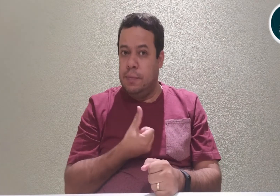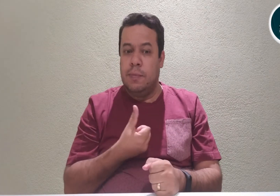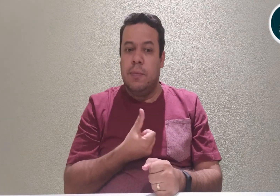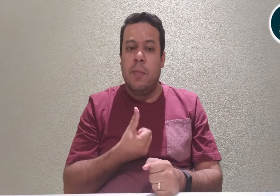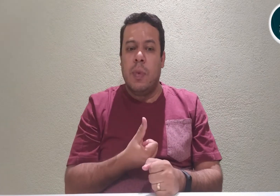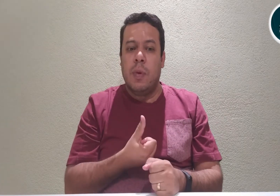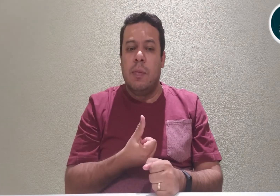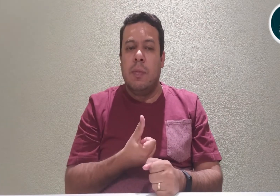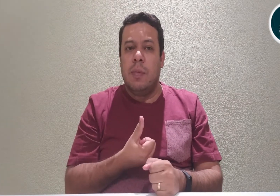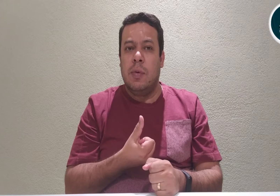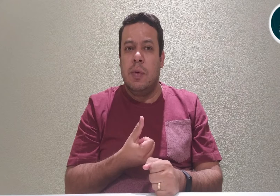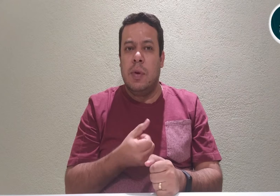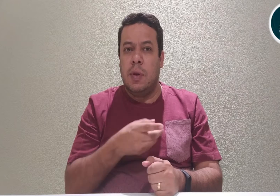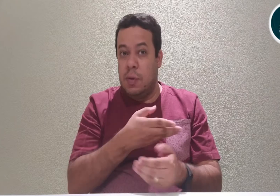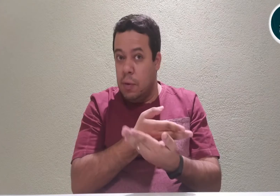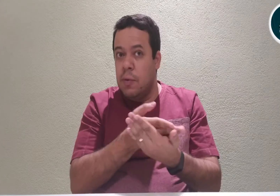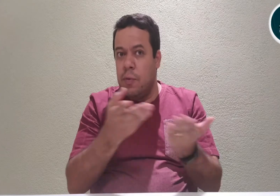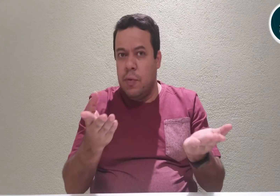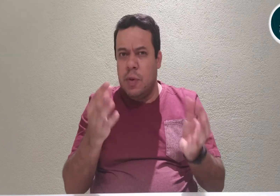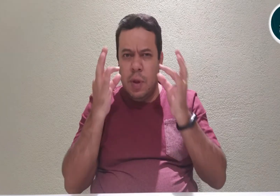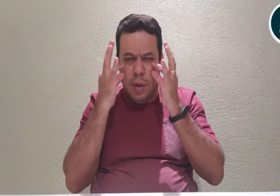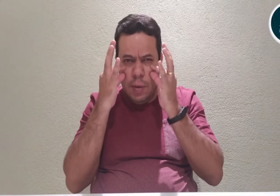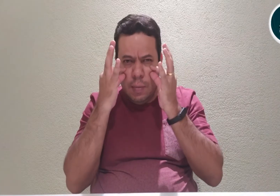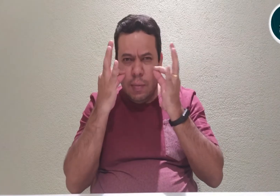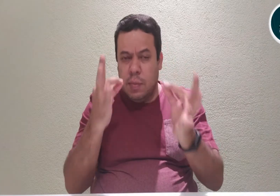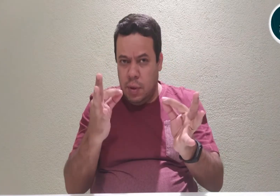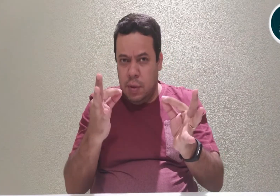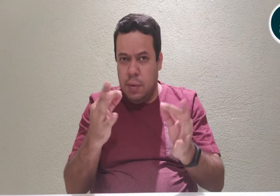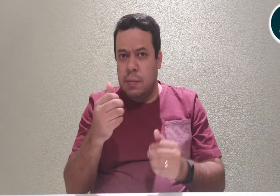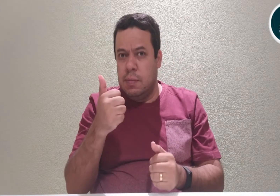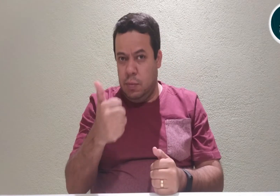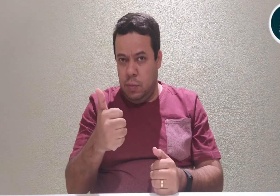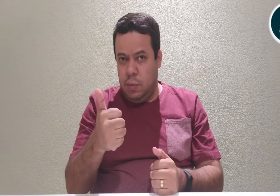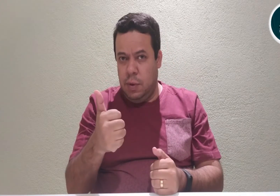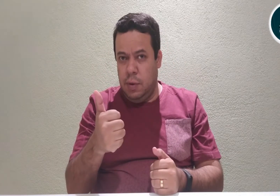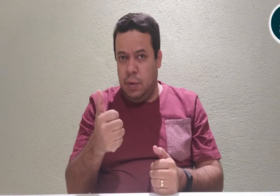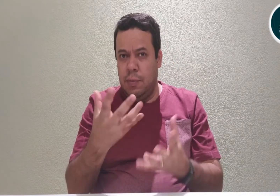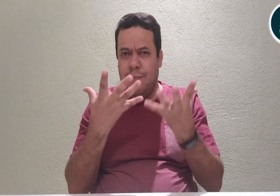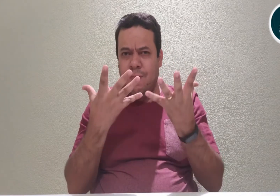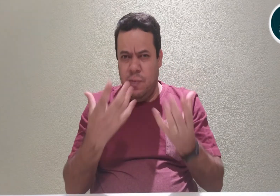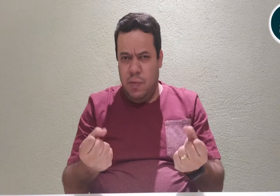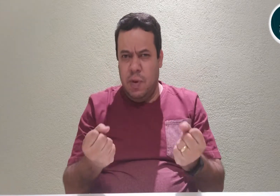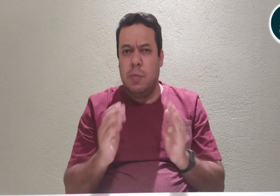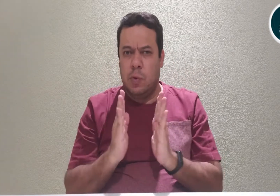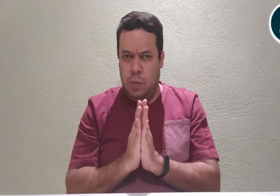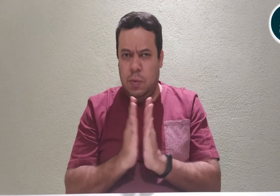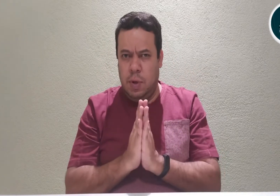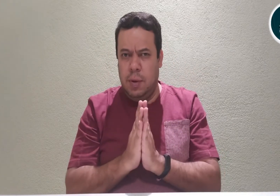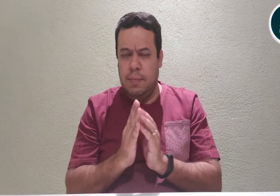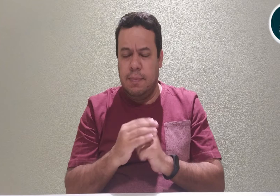Hoje nós estamos no estudo número 6. Fiquem atentos, ok? Vamos orar?